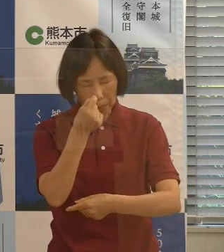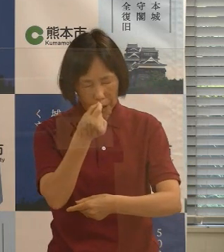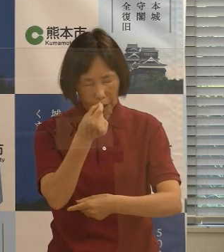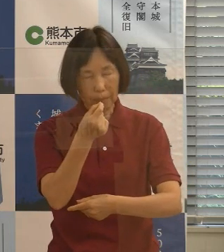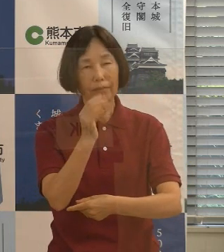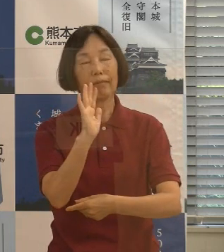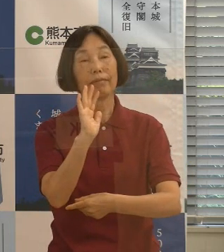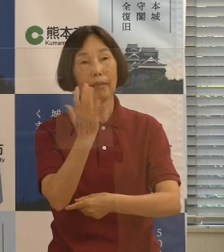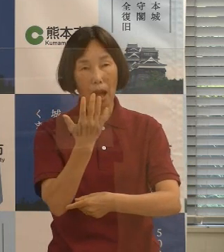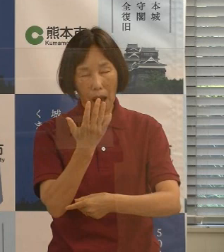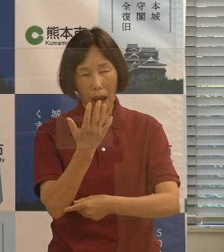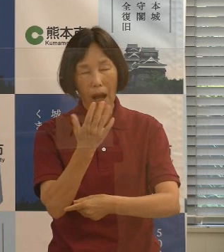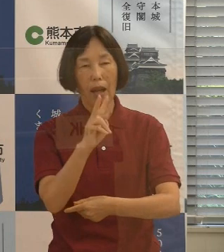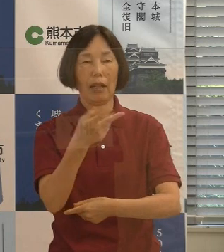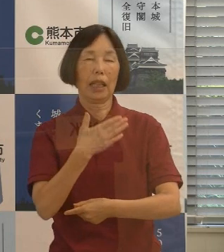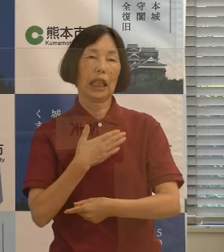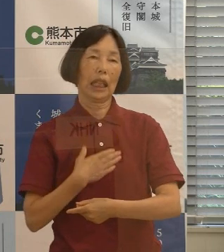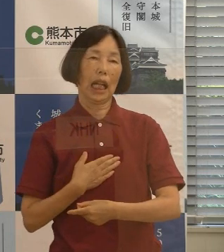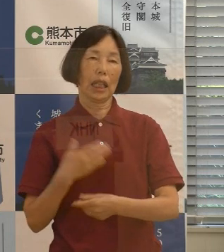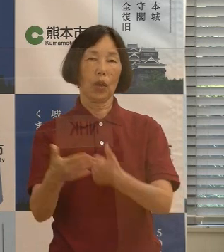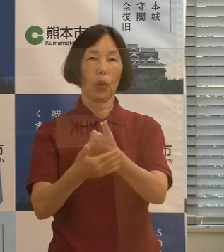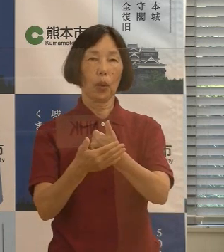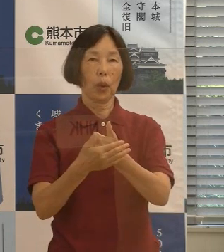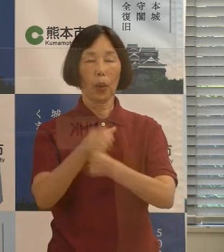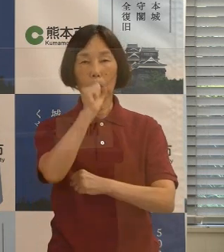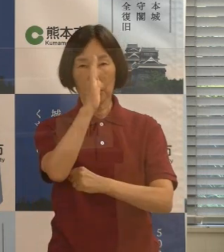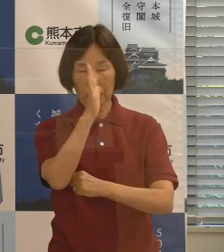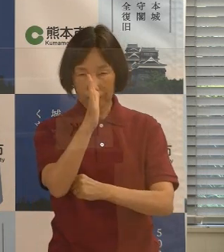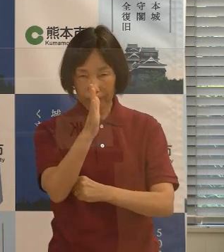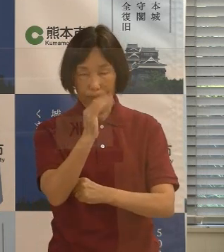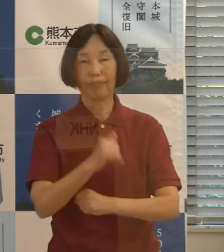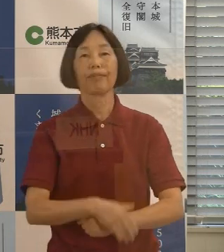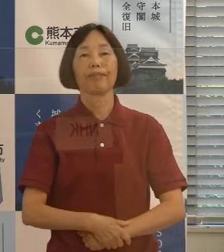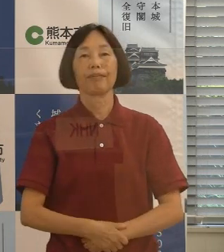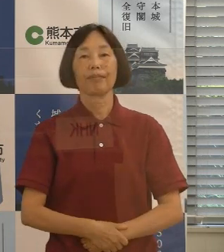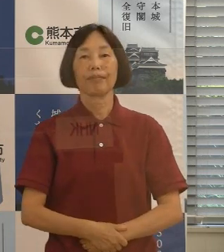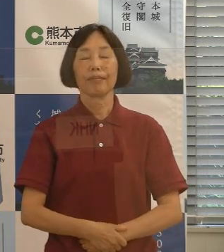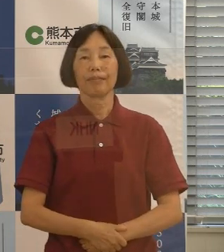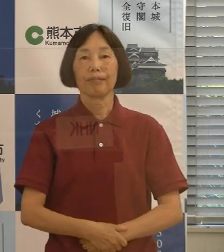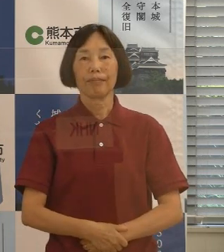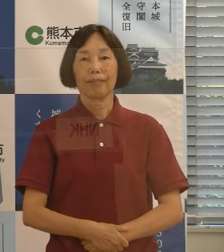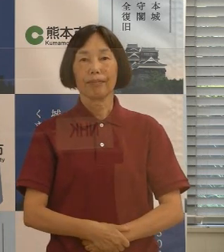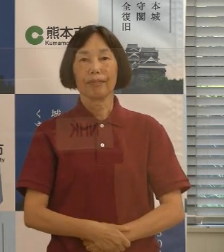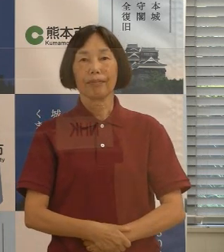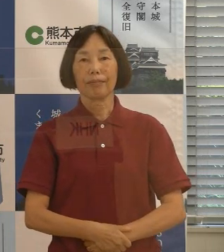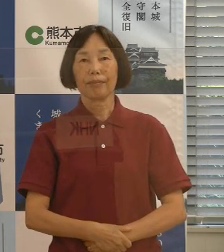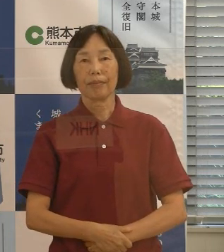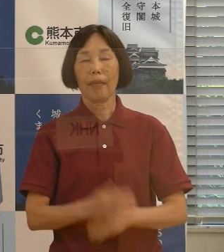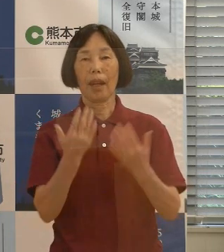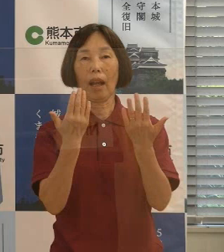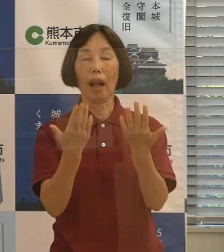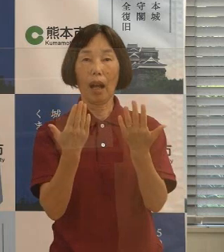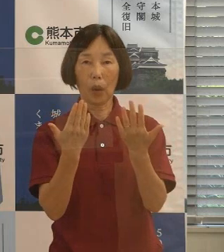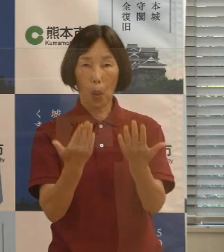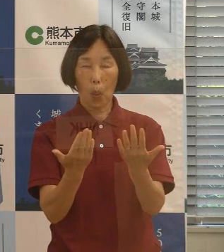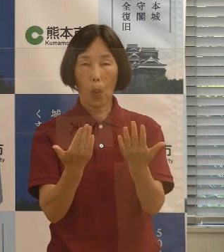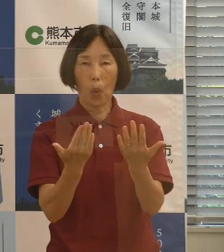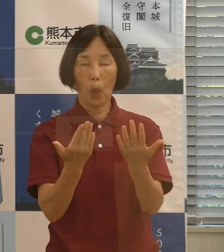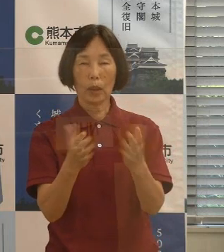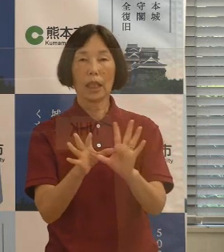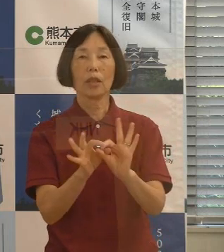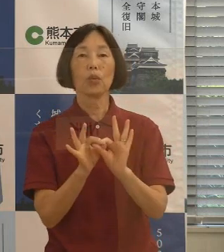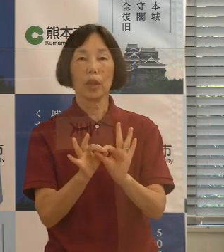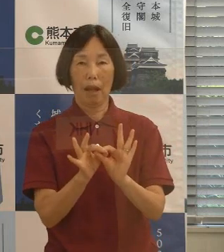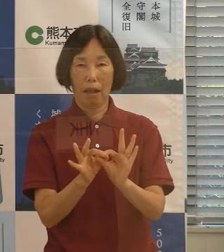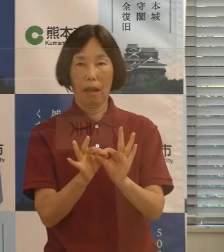かご理解とご協力をよろしくお願いをいたします。また学校に関